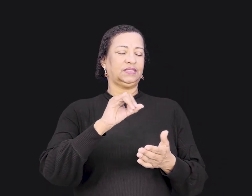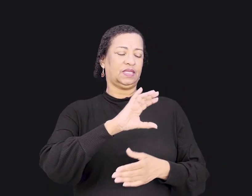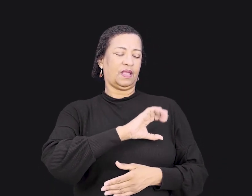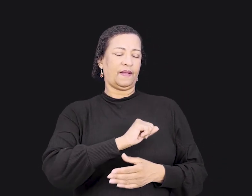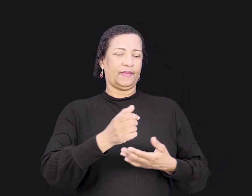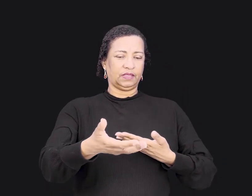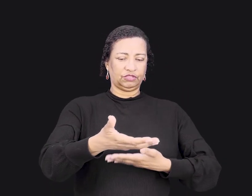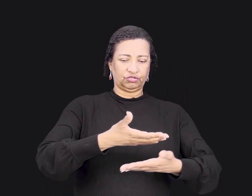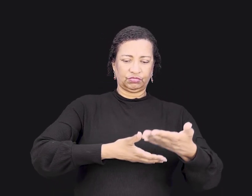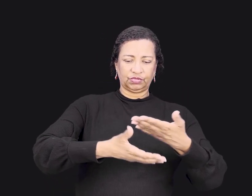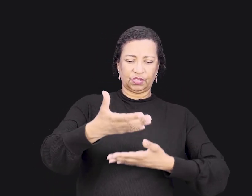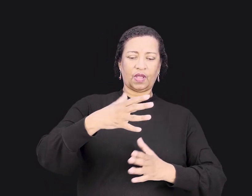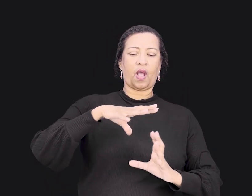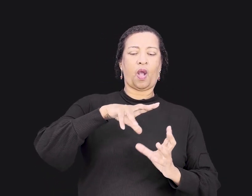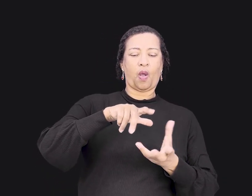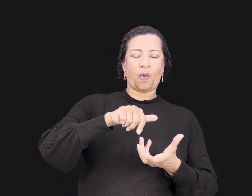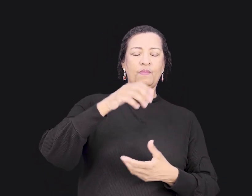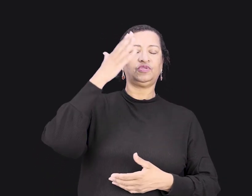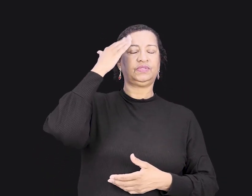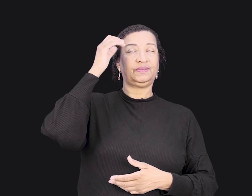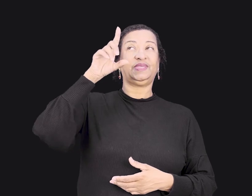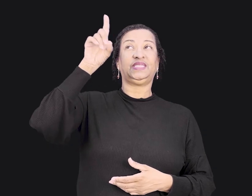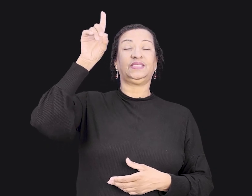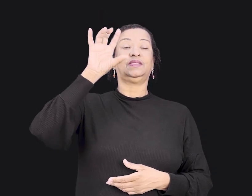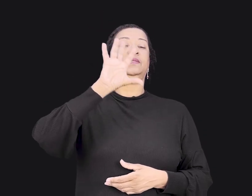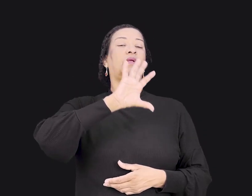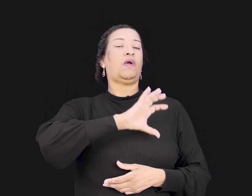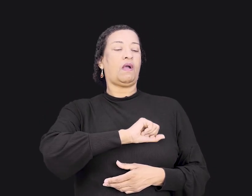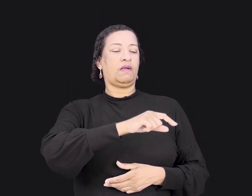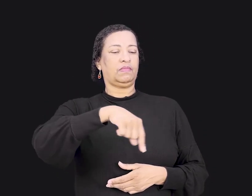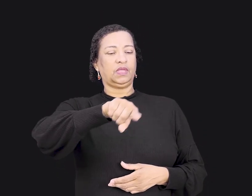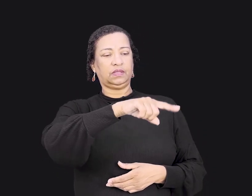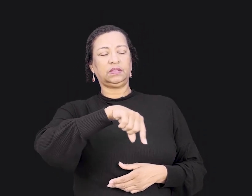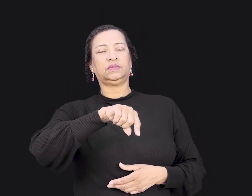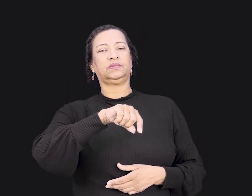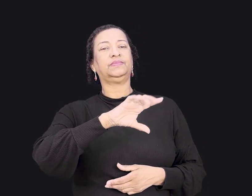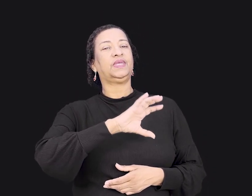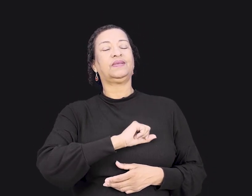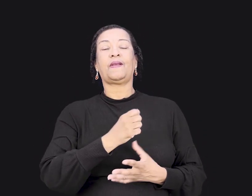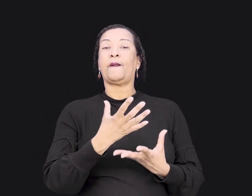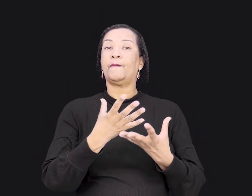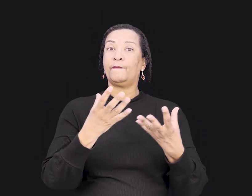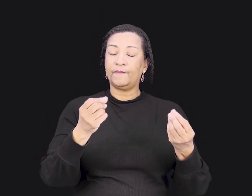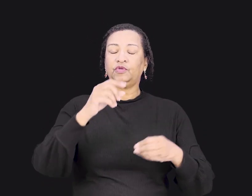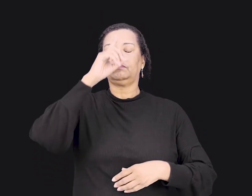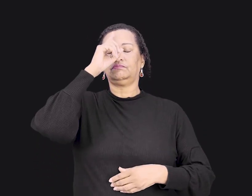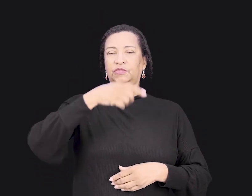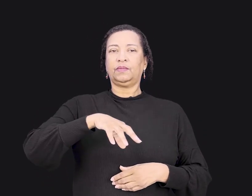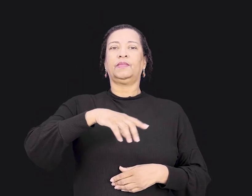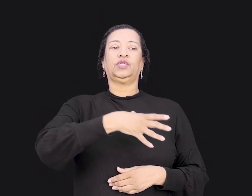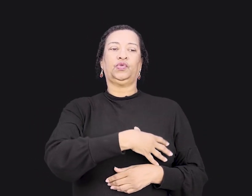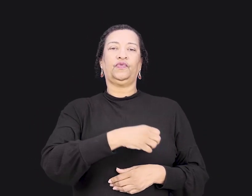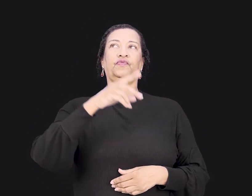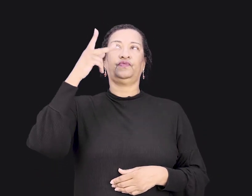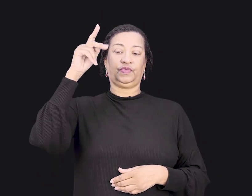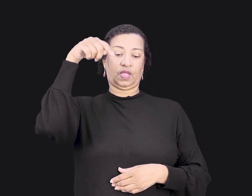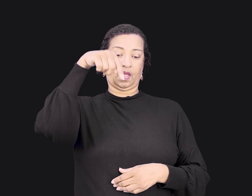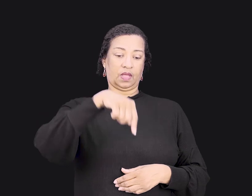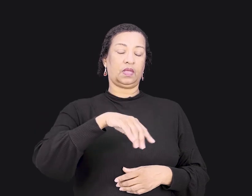mundo saberia que Deus os ama e que os amou tanto que enviou seu Filho a este mundo para o salvar. Lembre-se que por